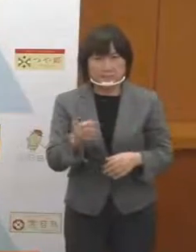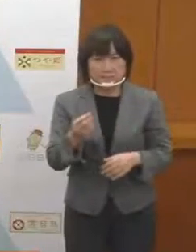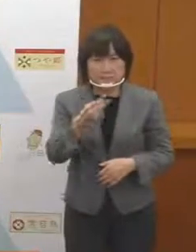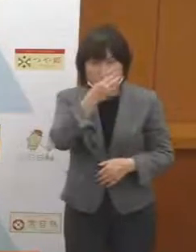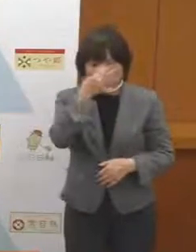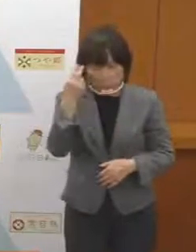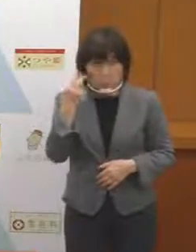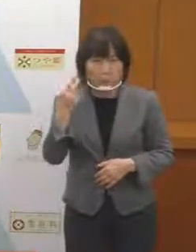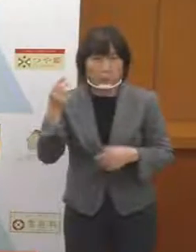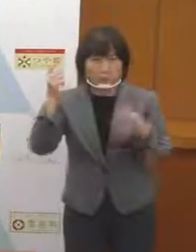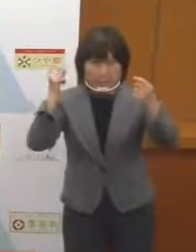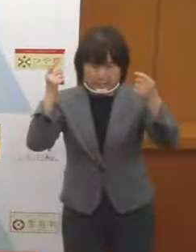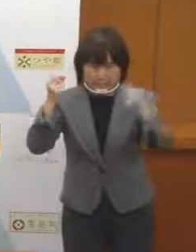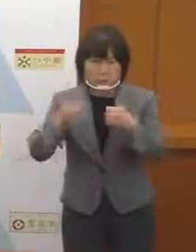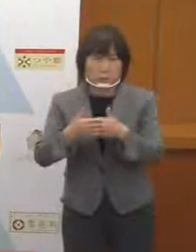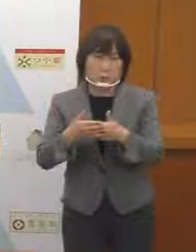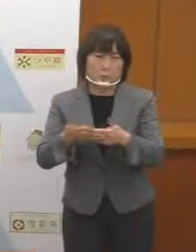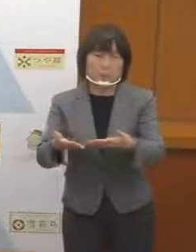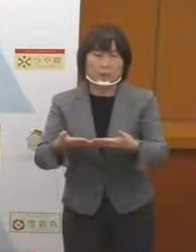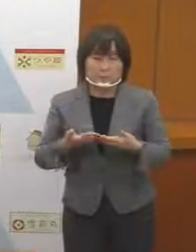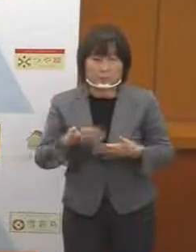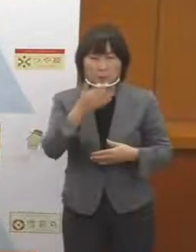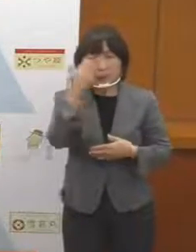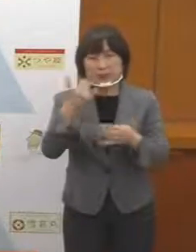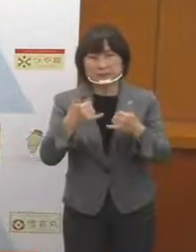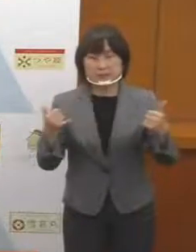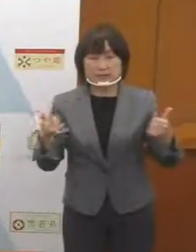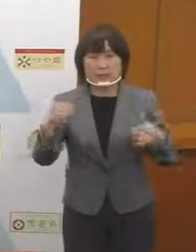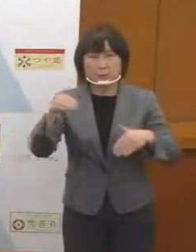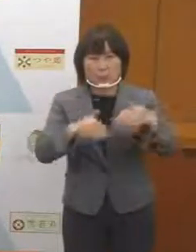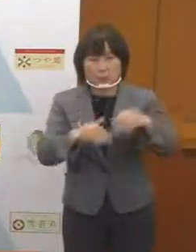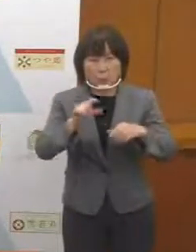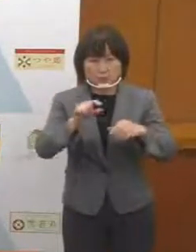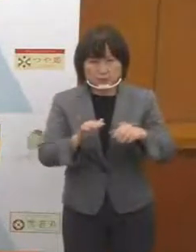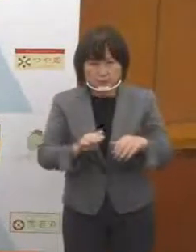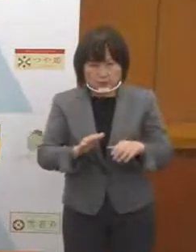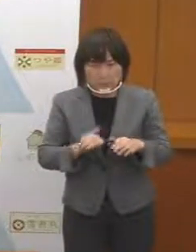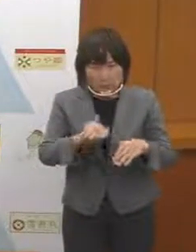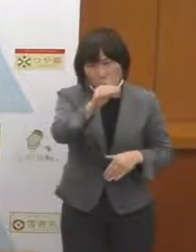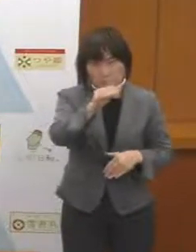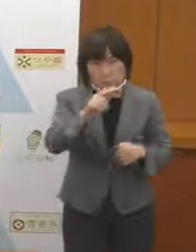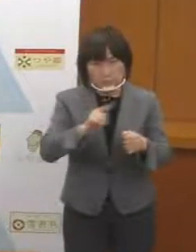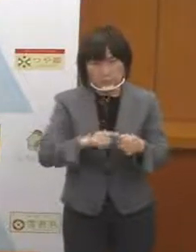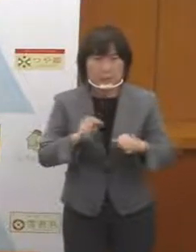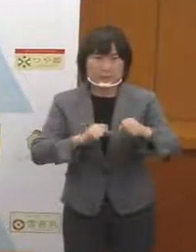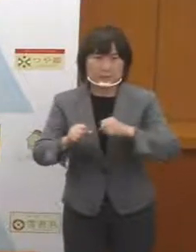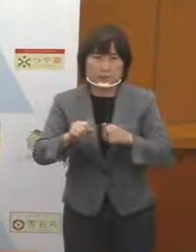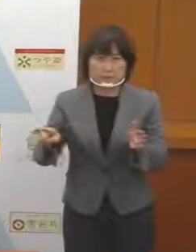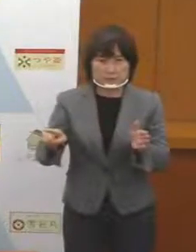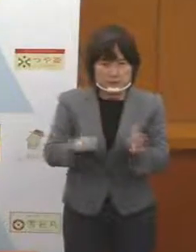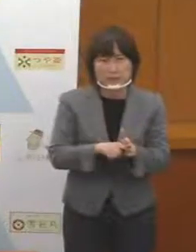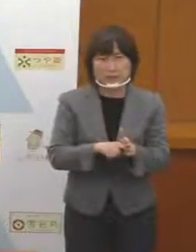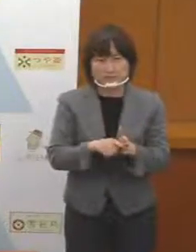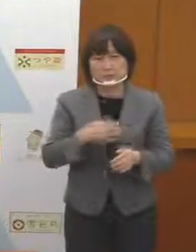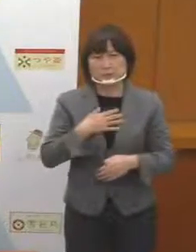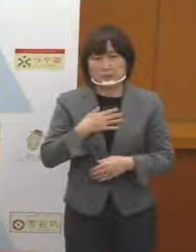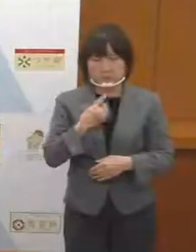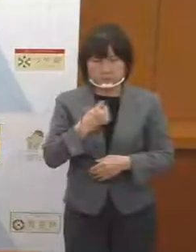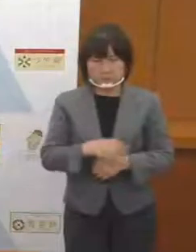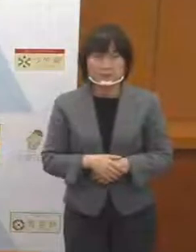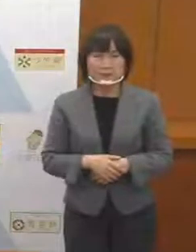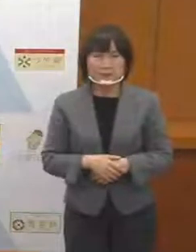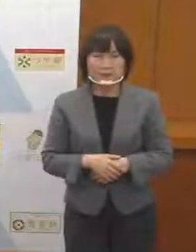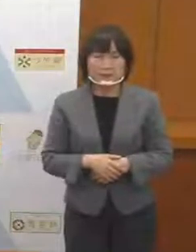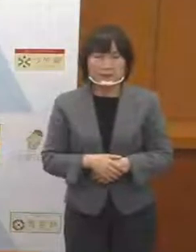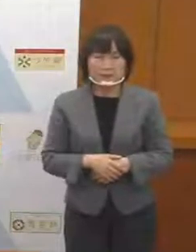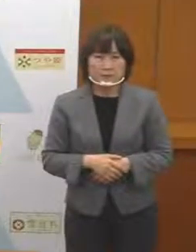の協力をいただきながら若い方の投票率向上にも取り組んできたものと承知をしておりますまた